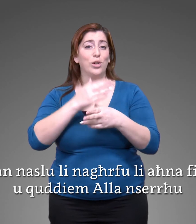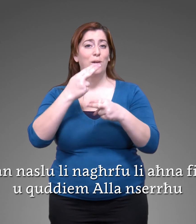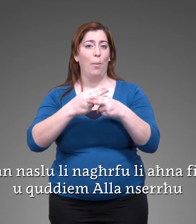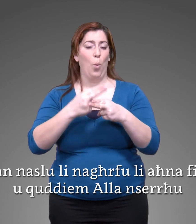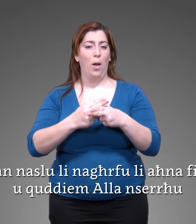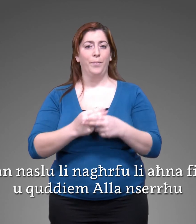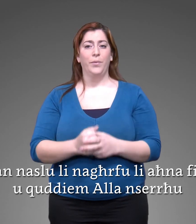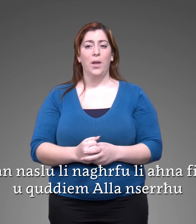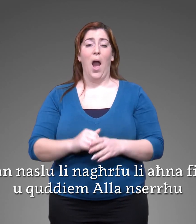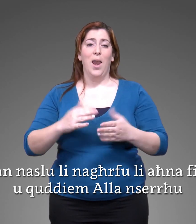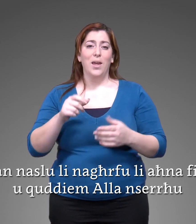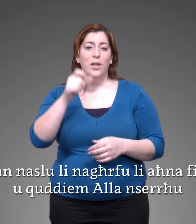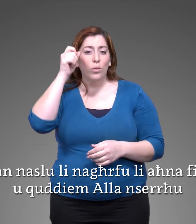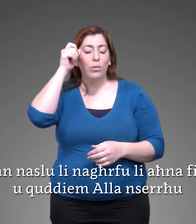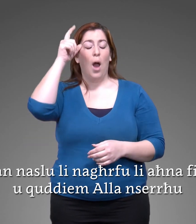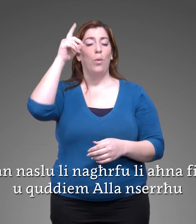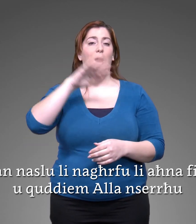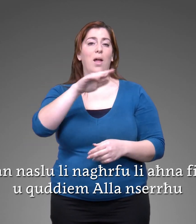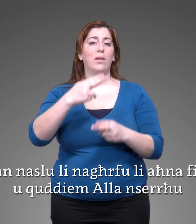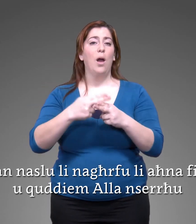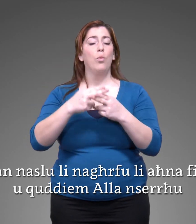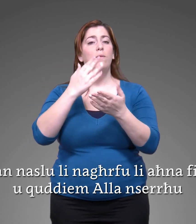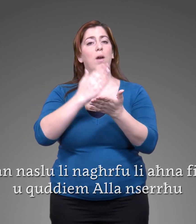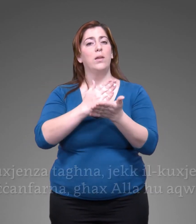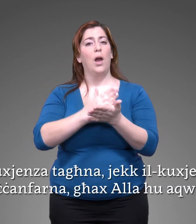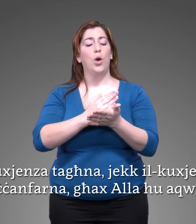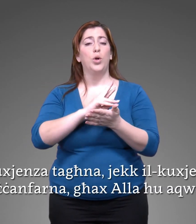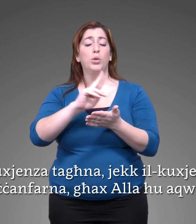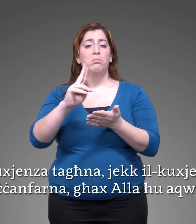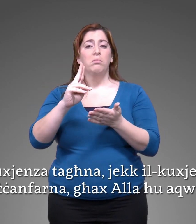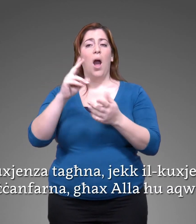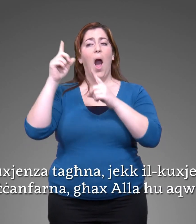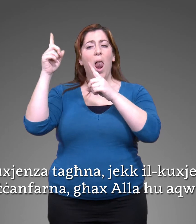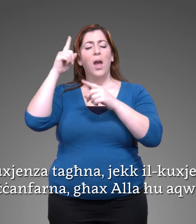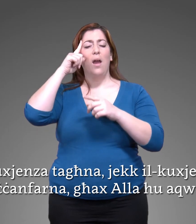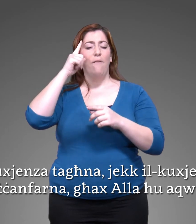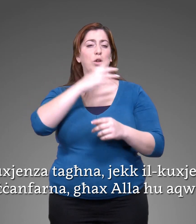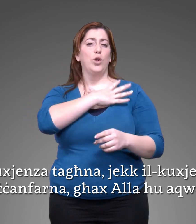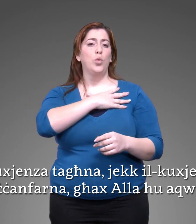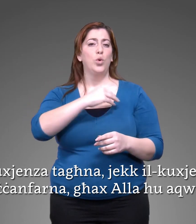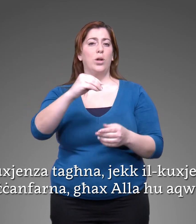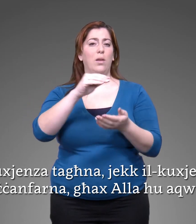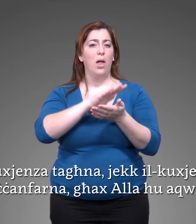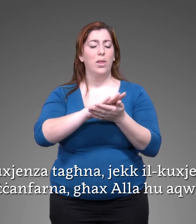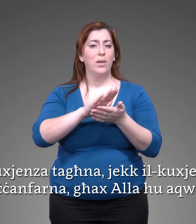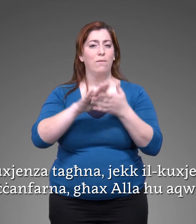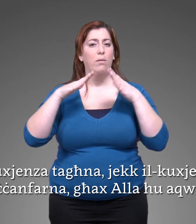naħrfu li jahna fil-verita U għoddimalla inserħu l-kuxċċa t-għana Jieħk l-kuxċċa iċħan faħna